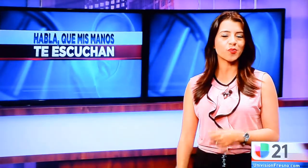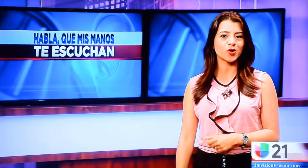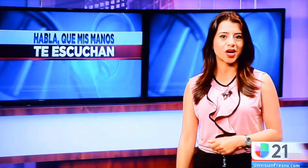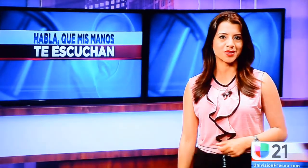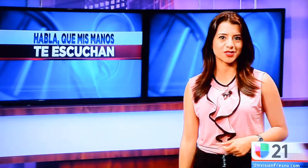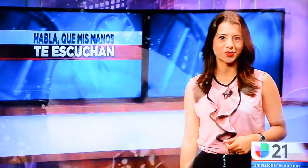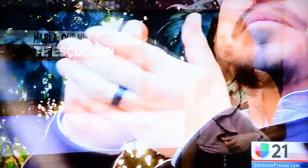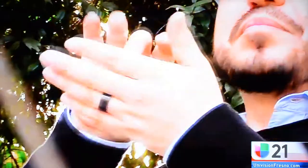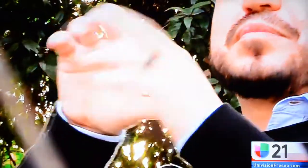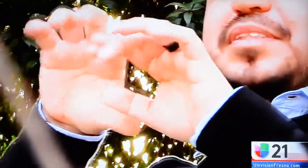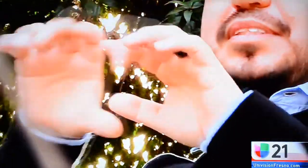con programas.